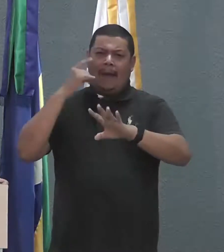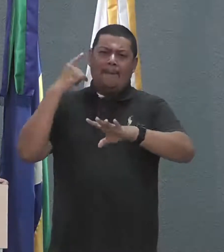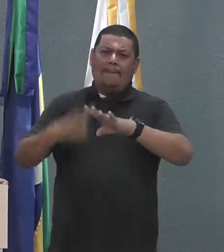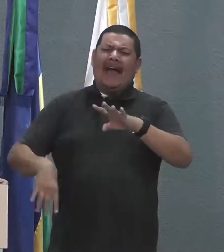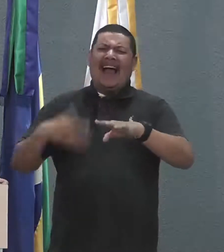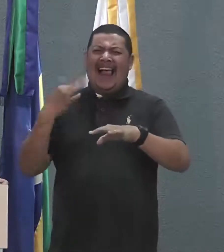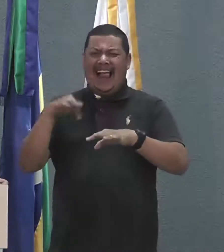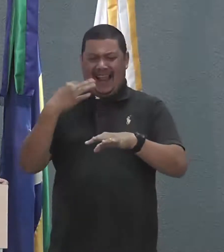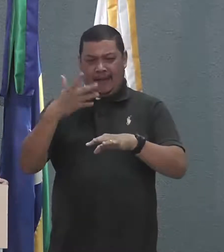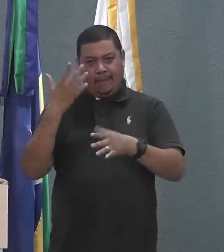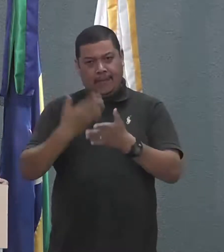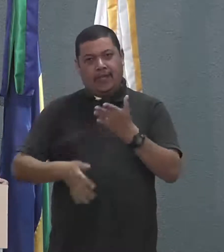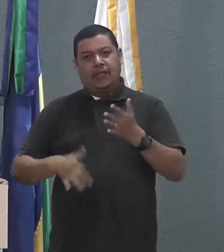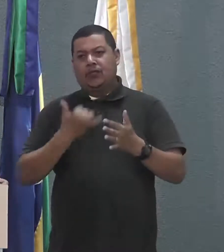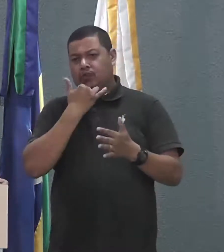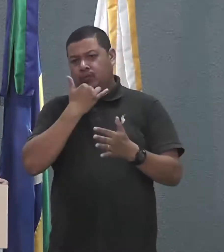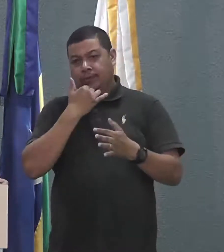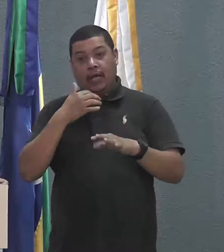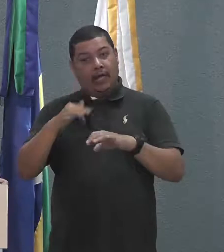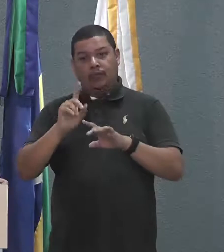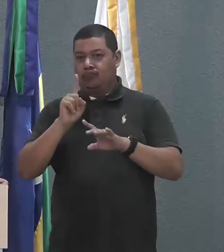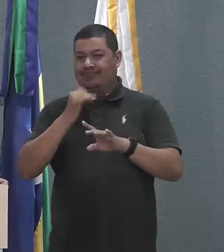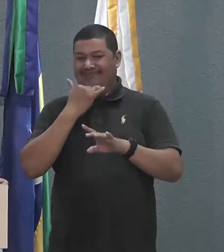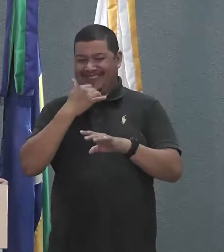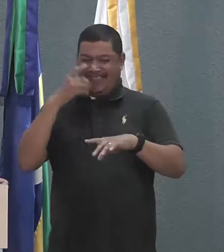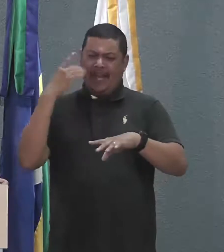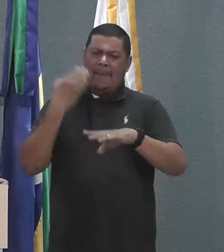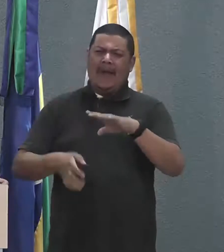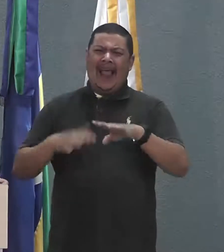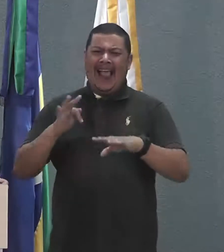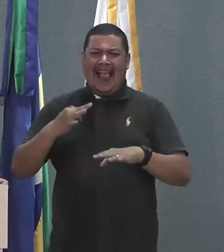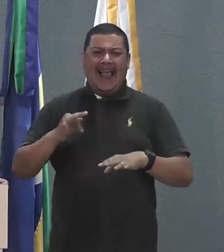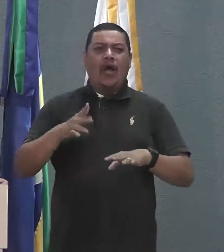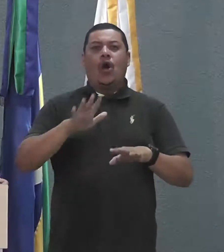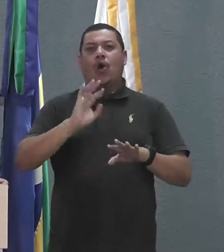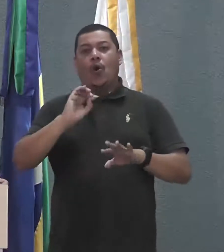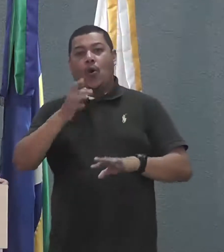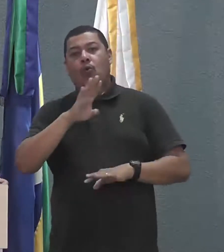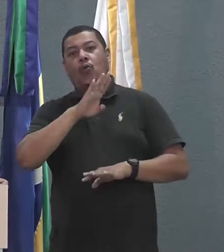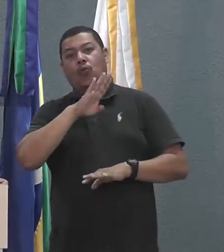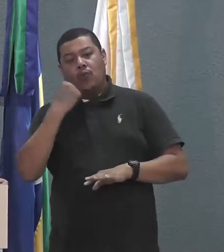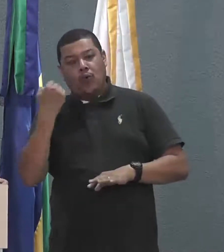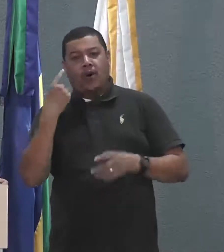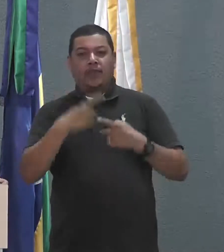perde um ente querido, um filho, um pai, uma mãe, um irmão, uma irmã.